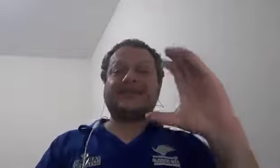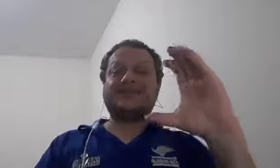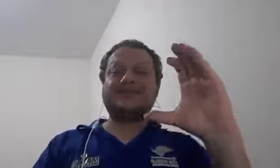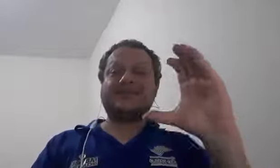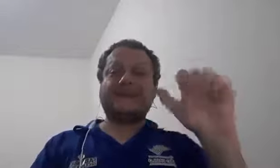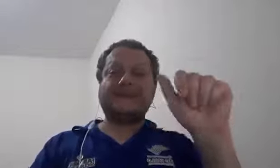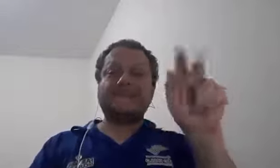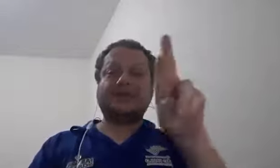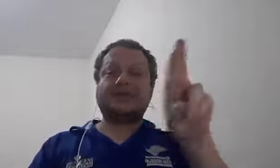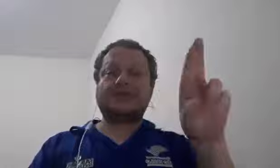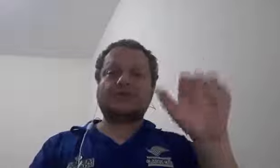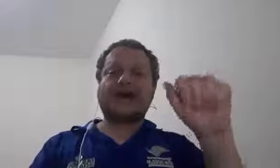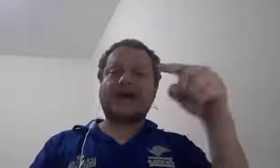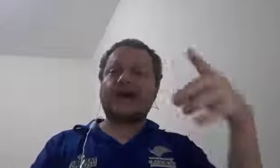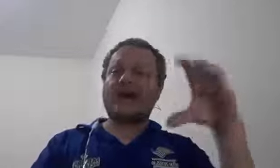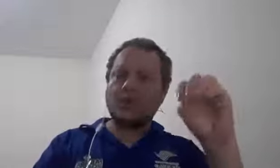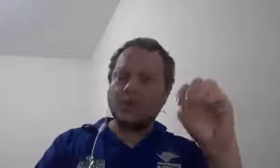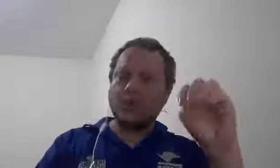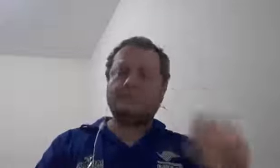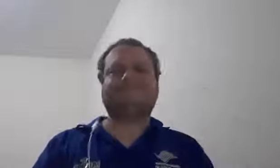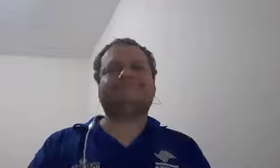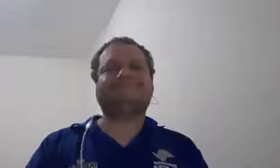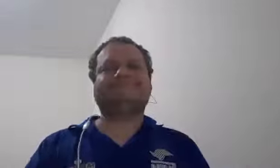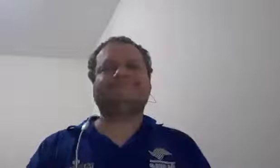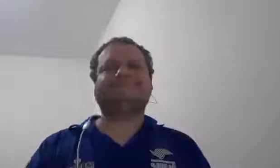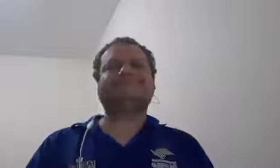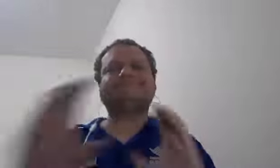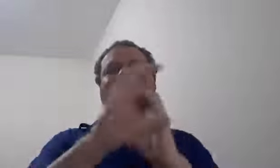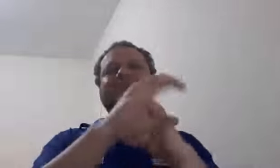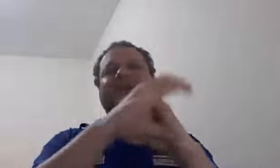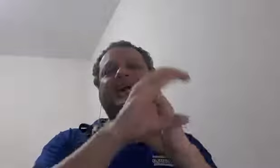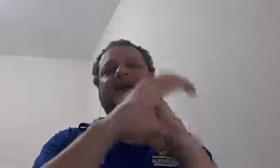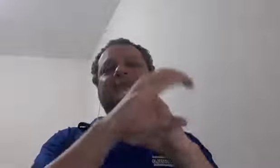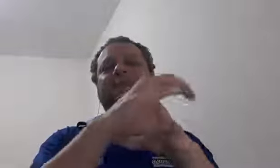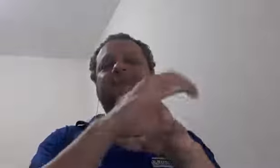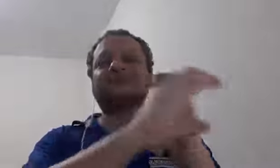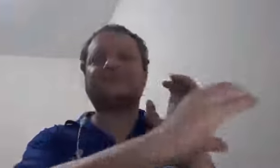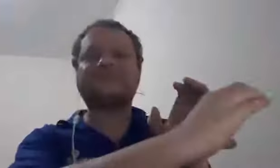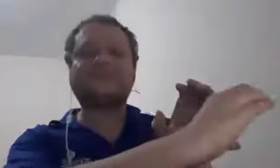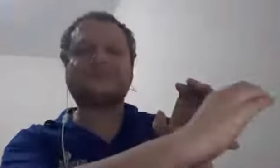Sinal de metrocarrão. Carrão.